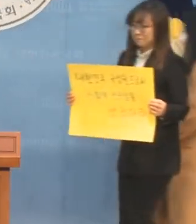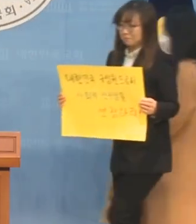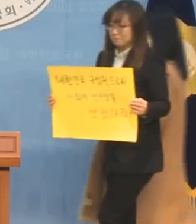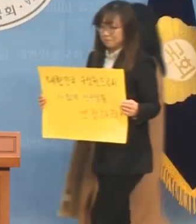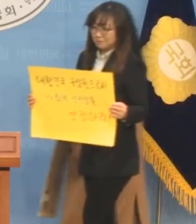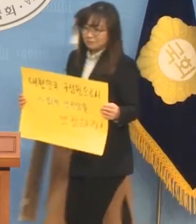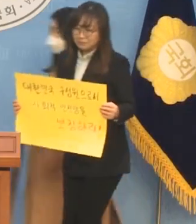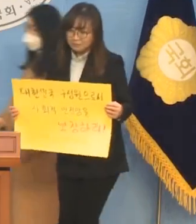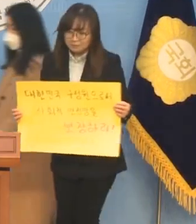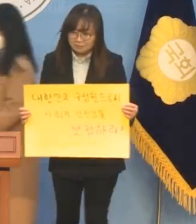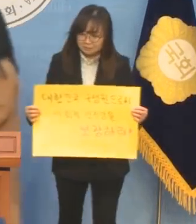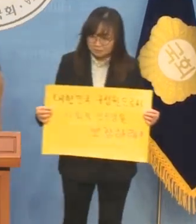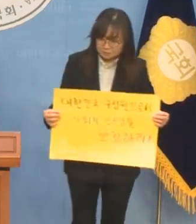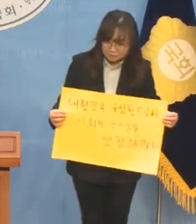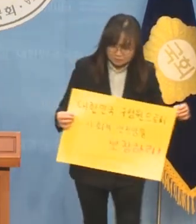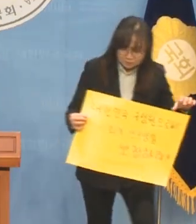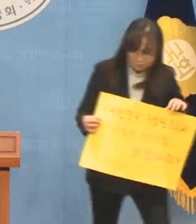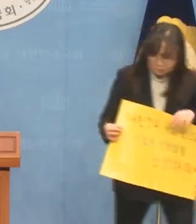네네.